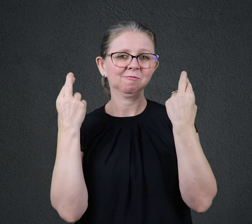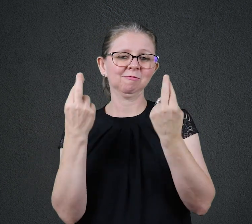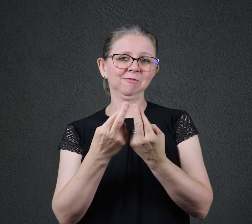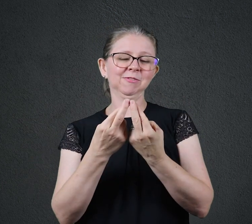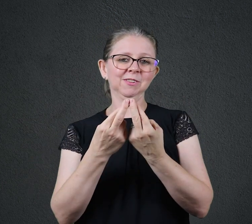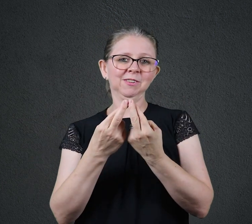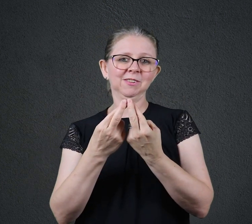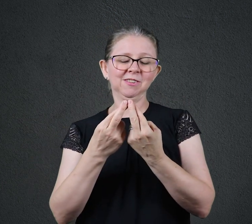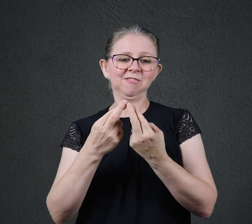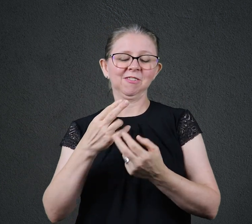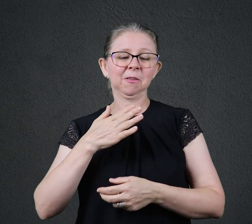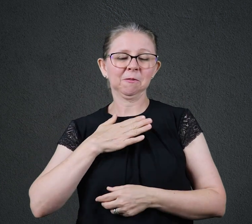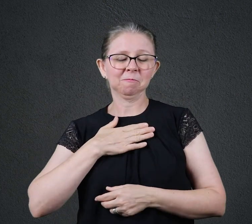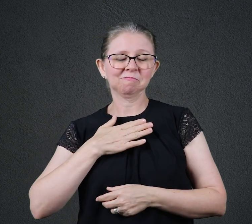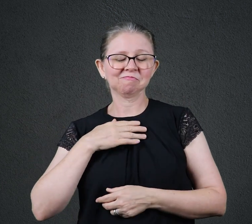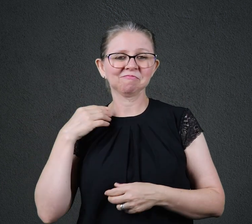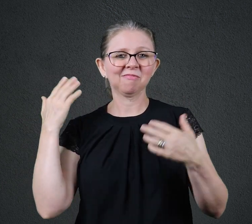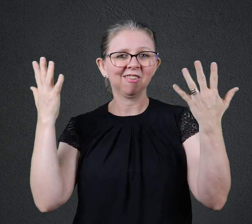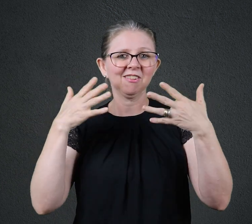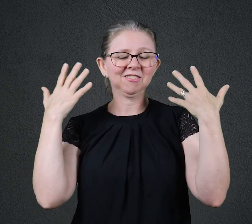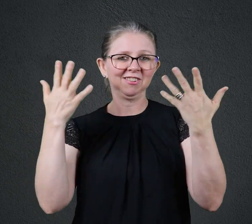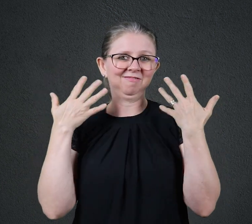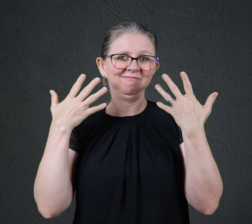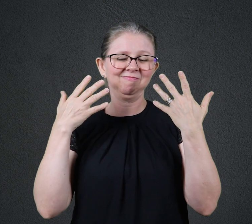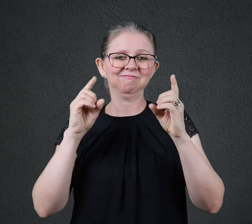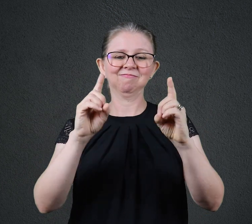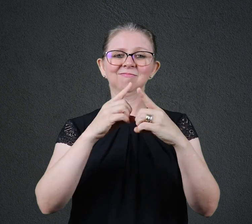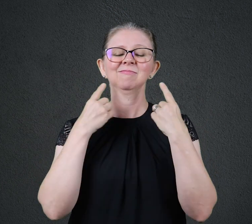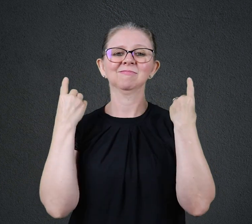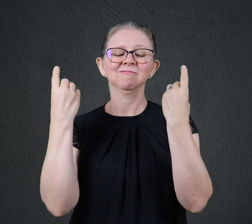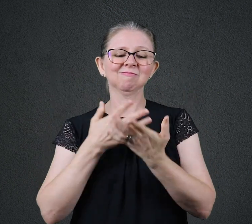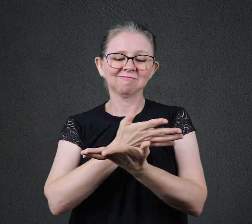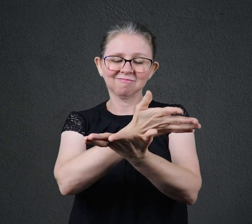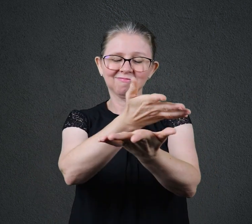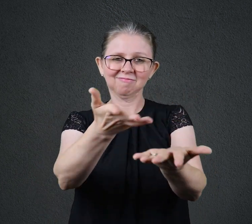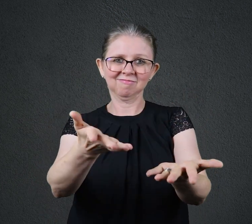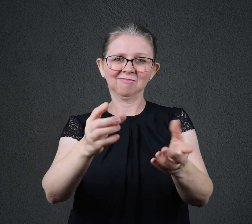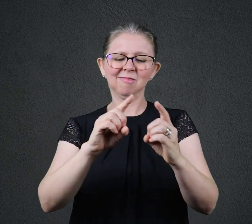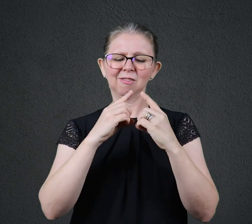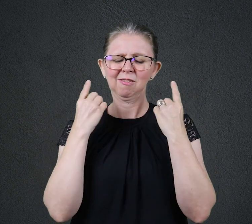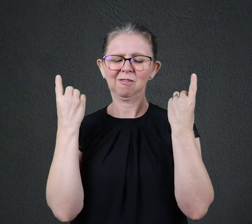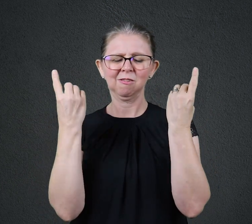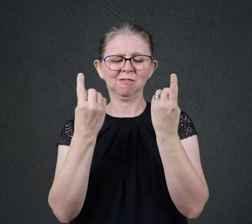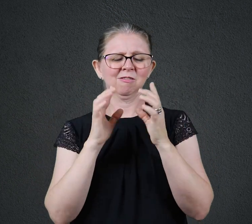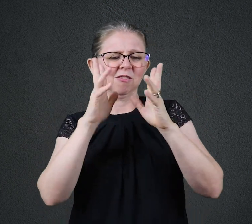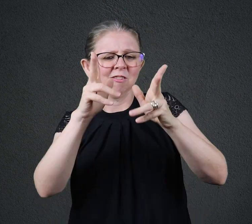ouviu Presente Diário, o devocional de todos os que buscam a Deus. Acesse